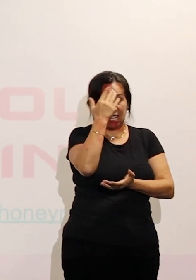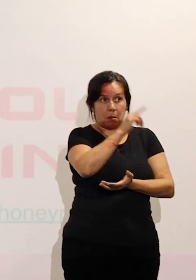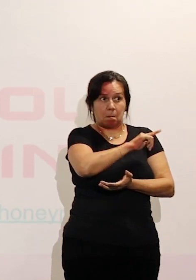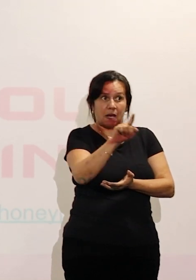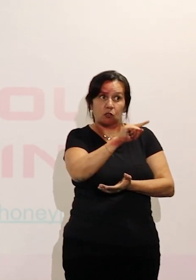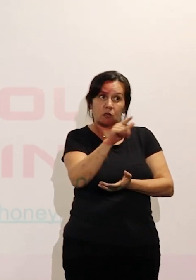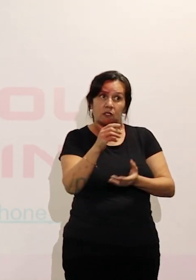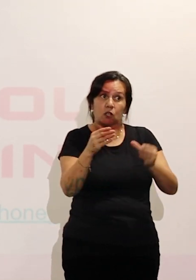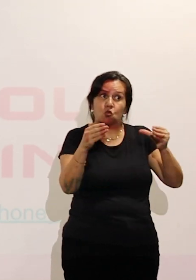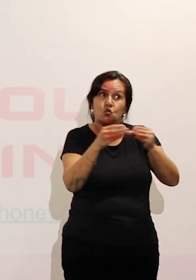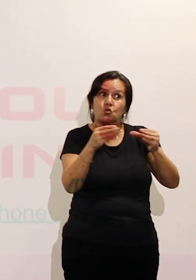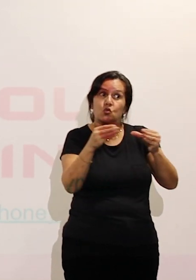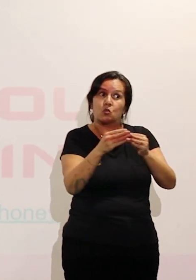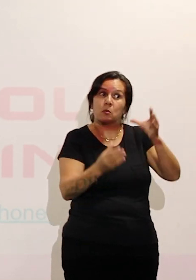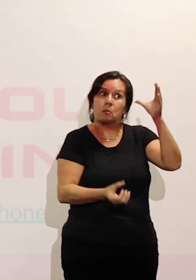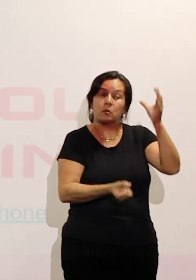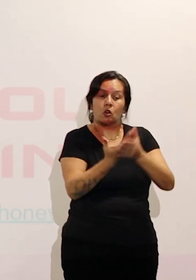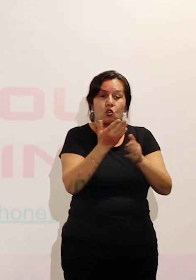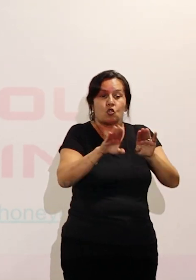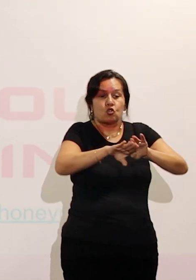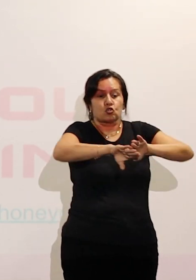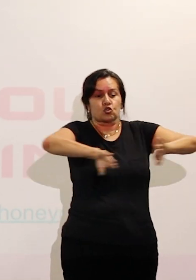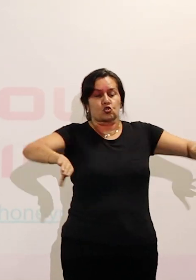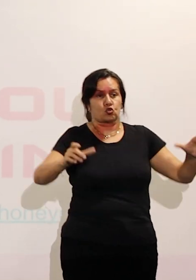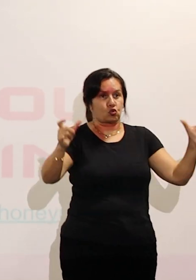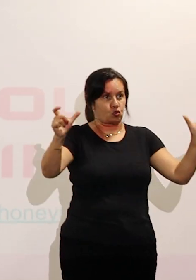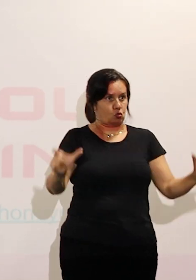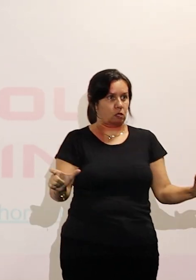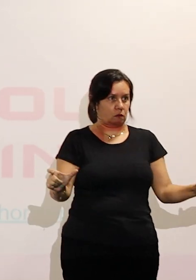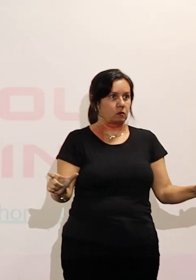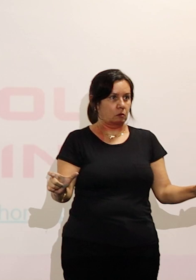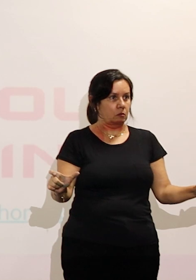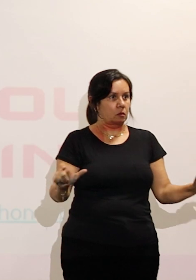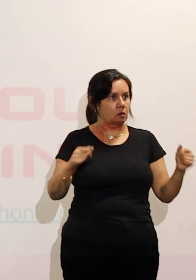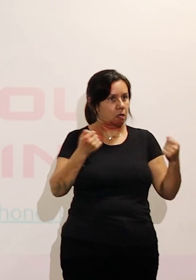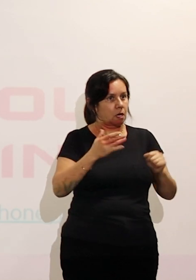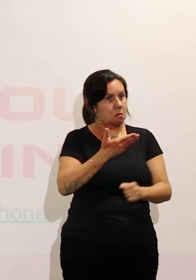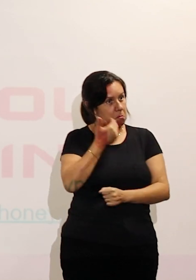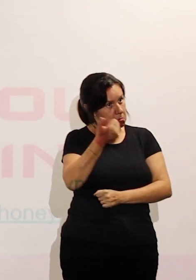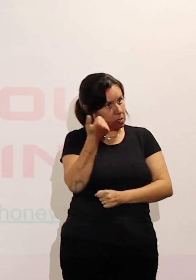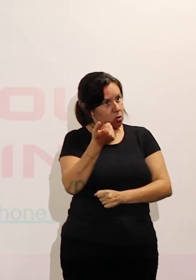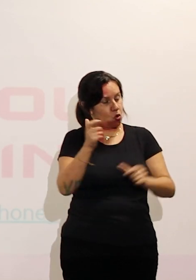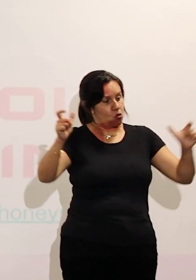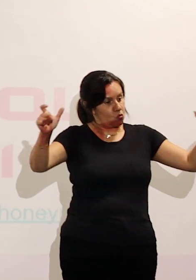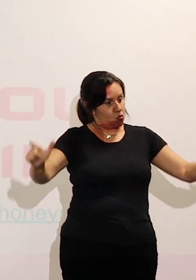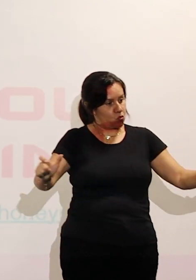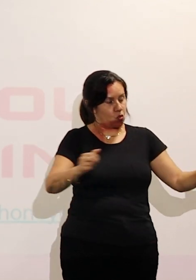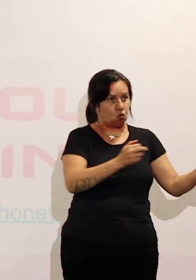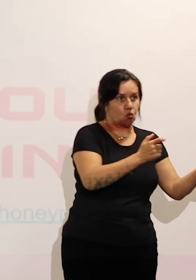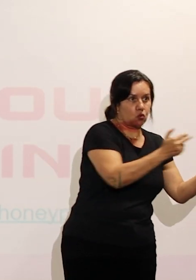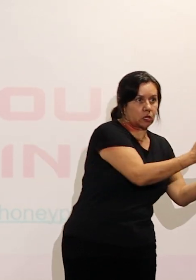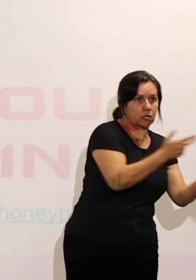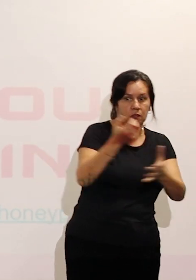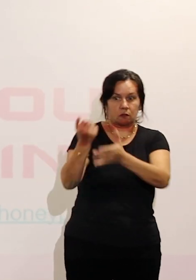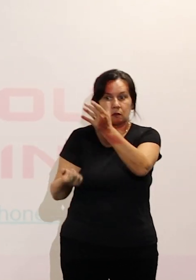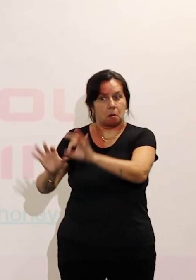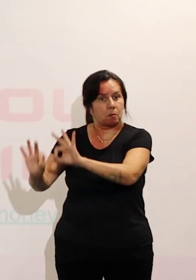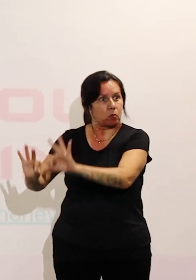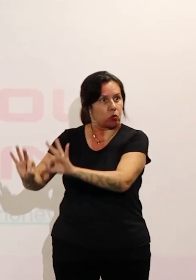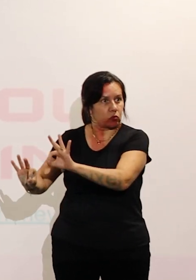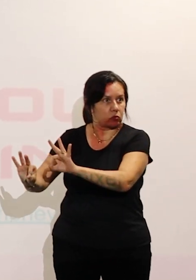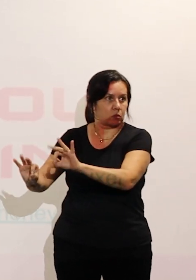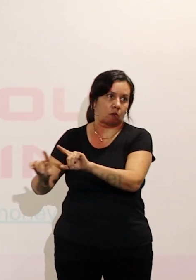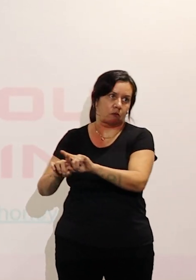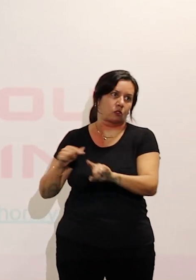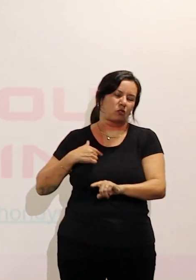equipe separada de criação e uma equipe separada de produção, né? Mas normalmente a gente faz na